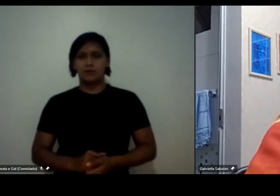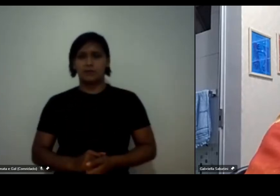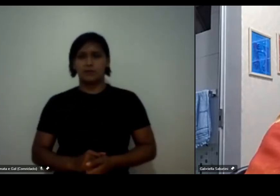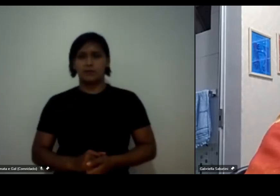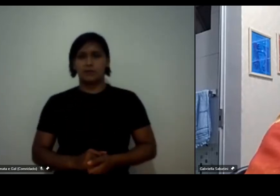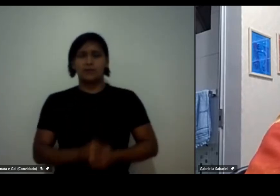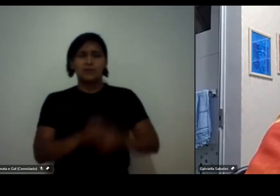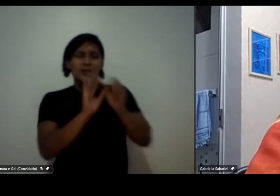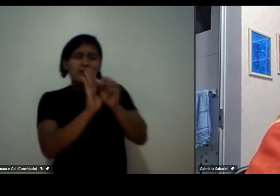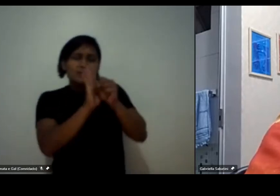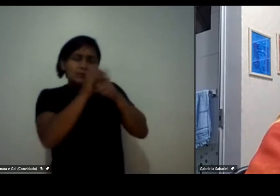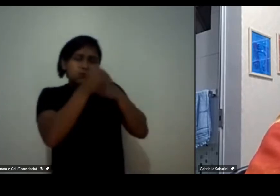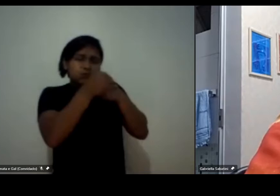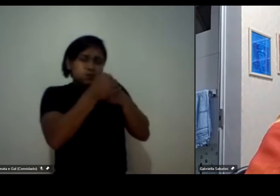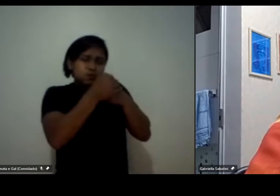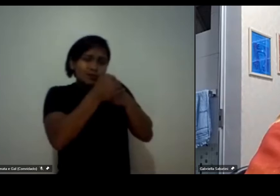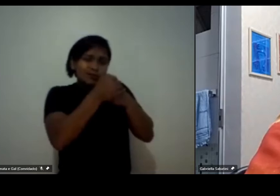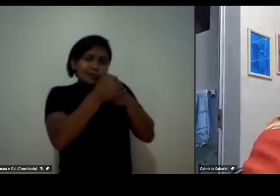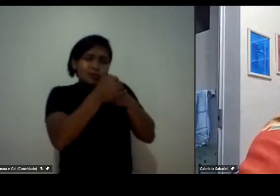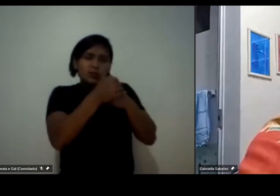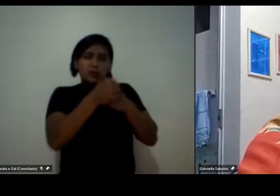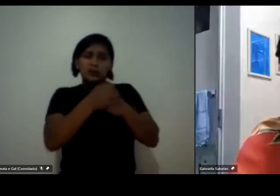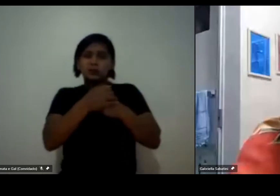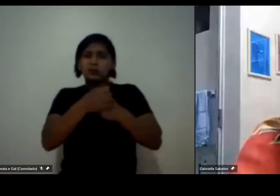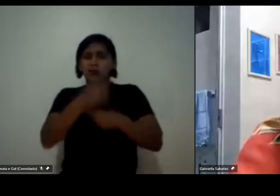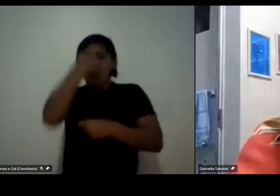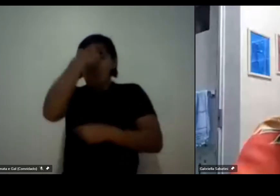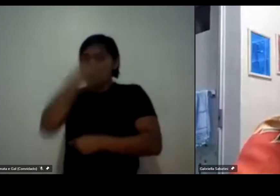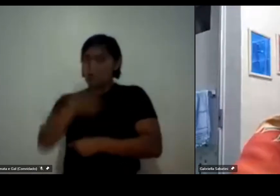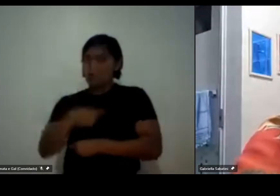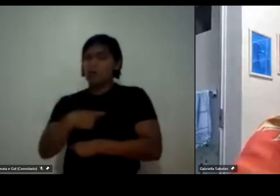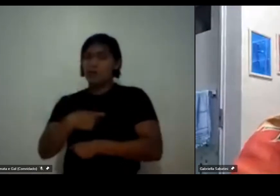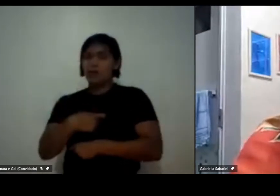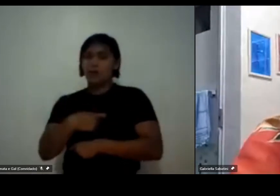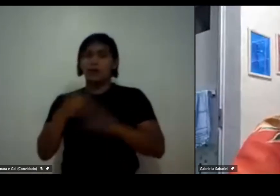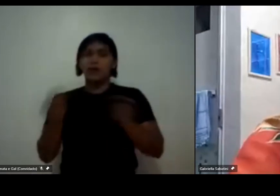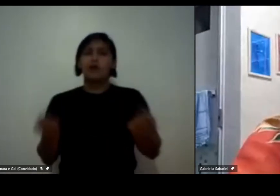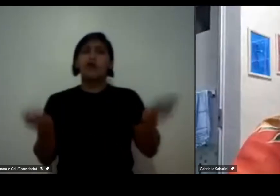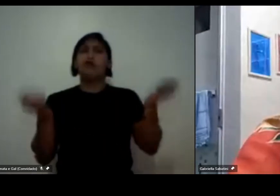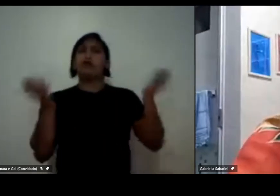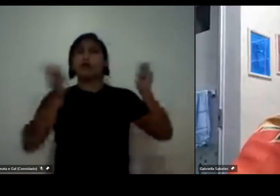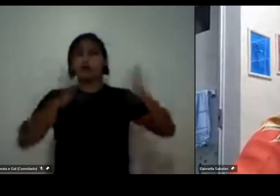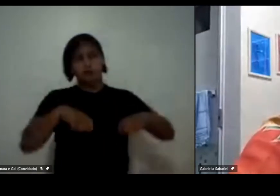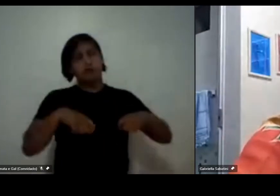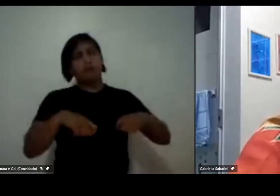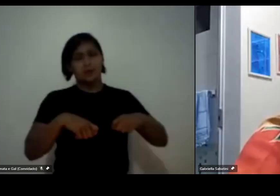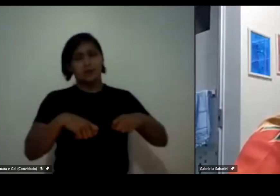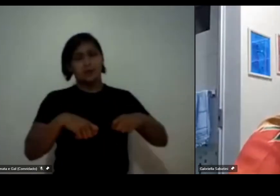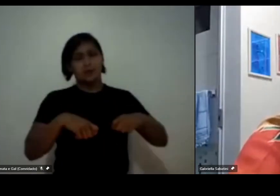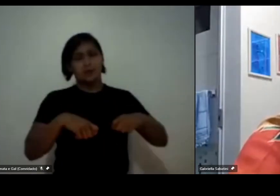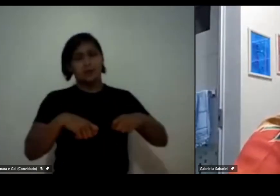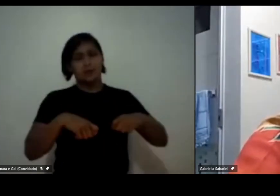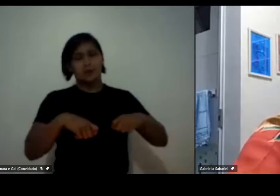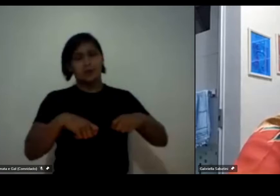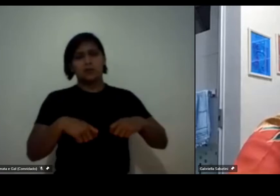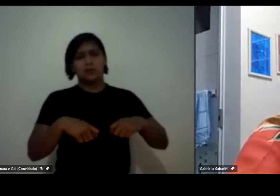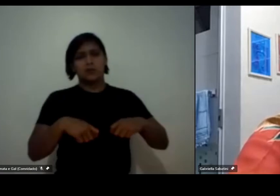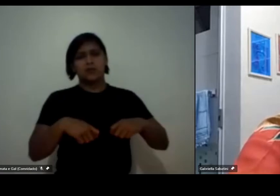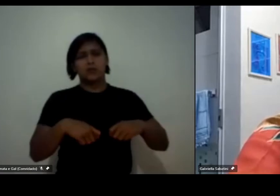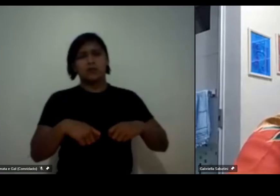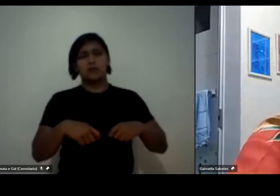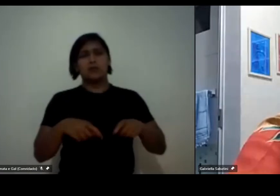esconde seu caráter eminente. Fecha. 2. O capacete Para Fiona Campbell,